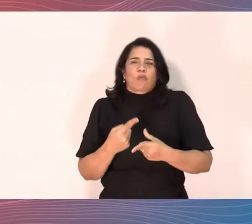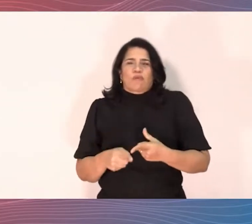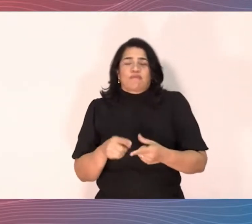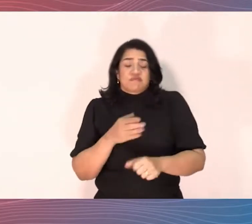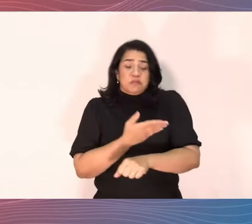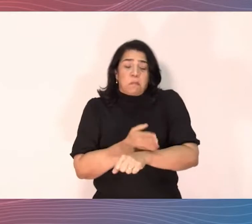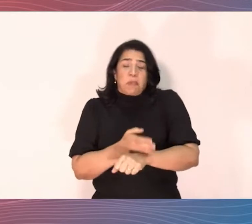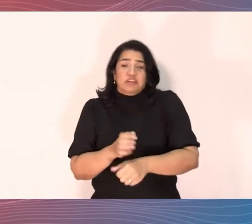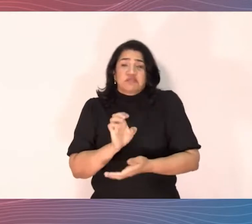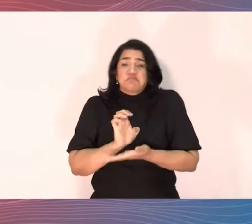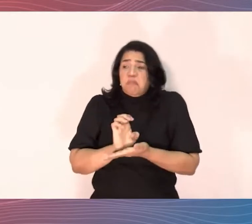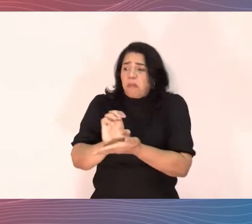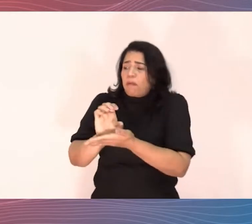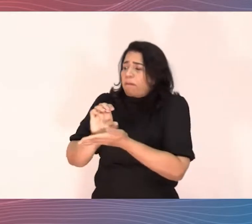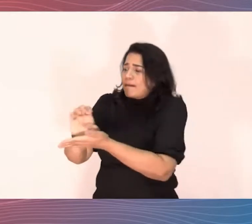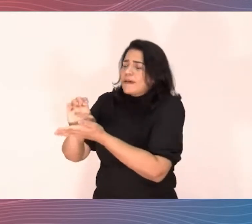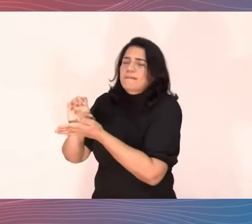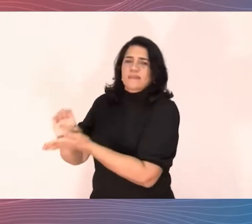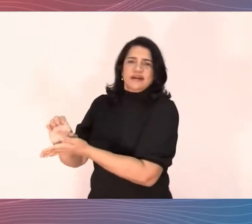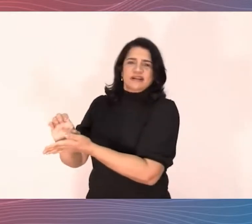praticar, posso orar por você.